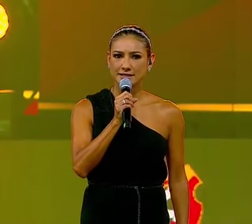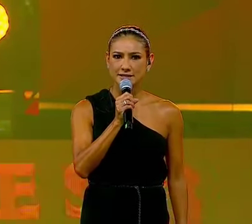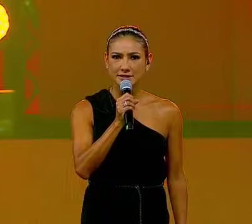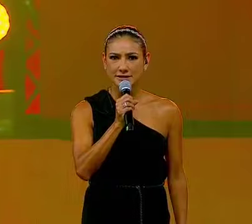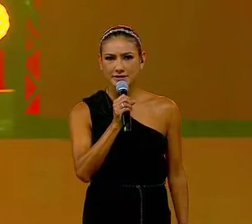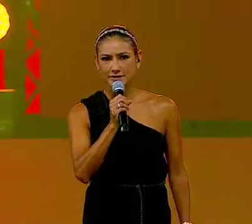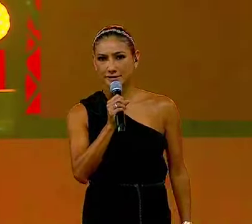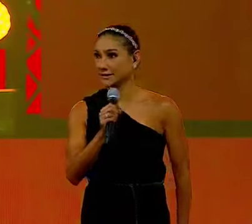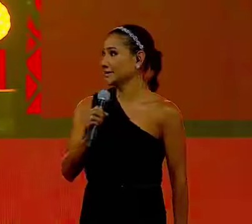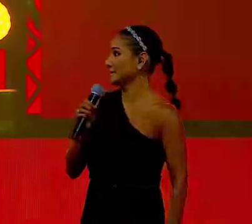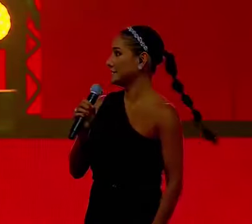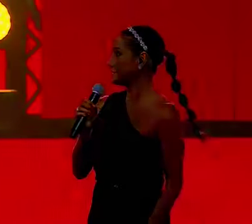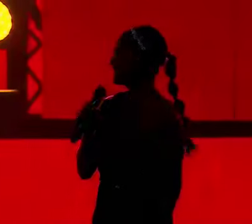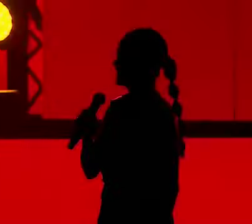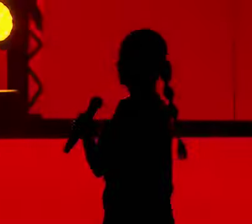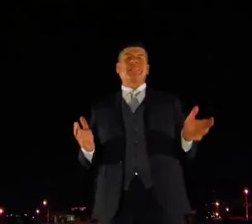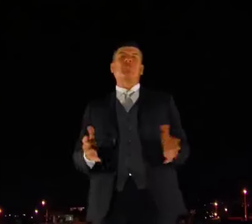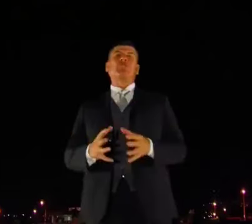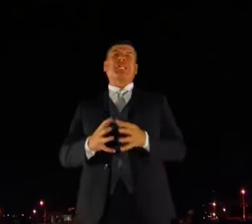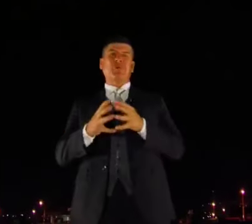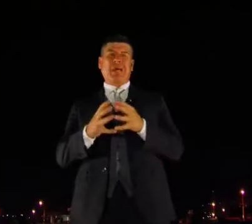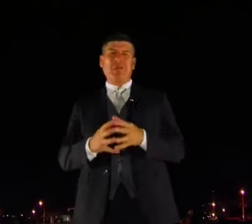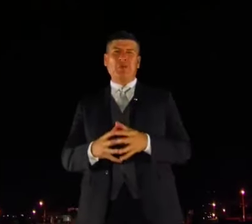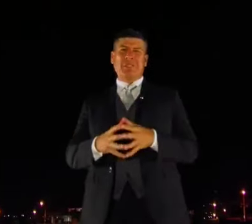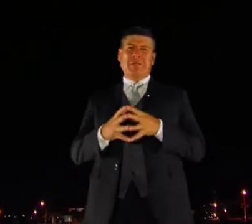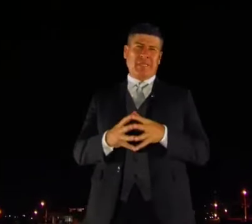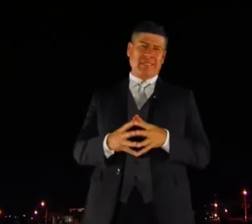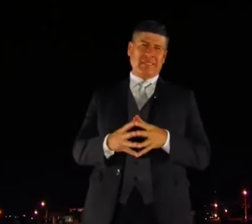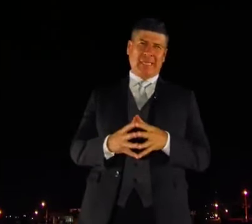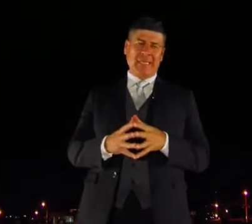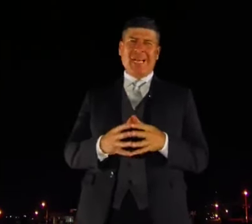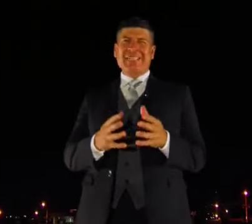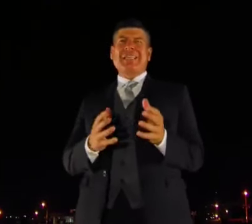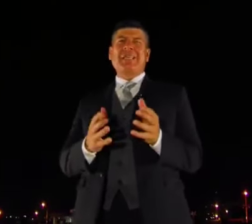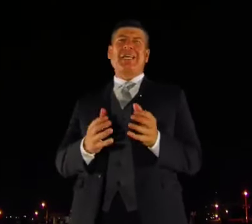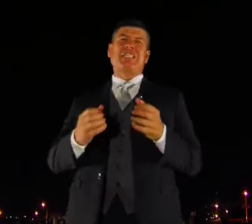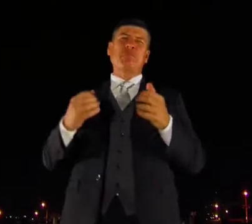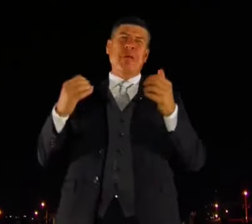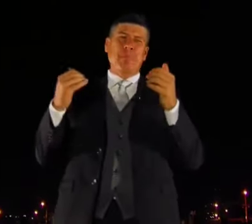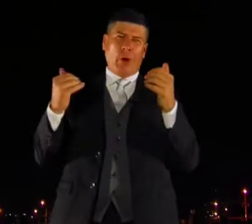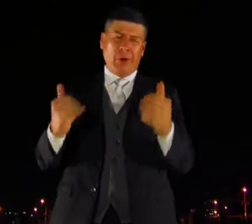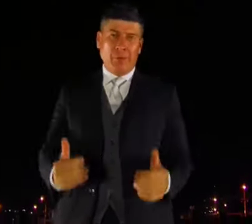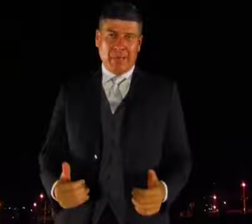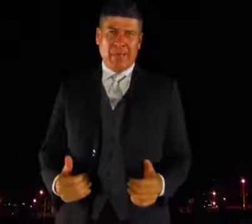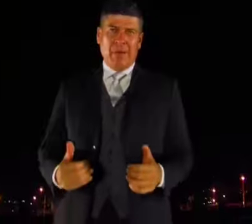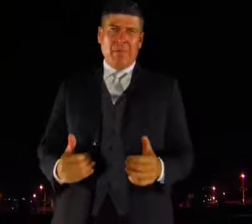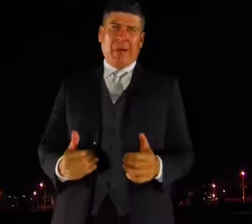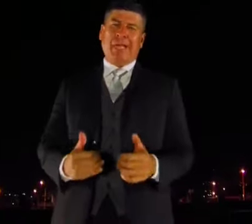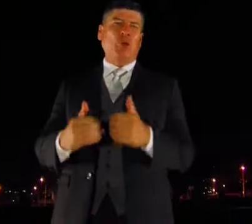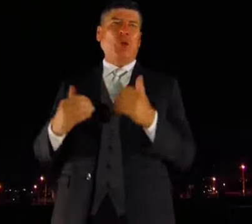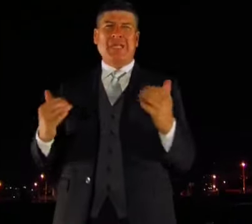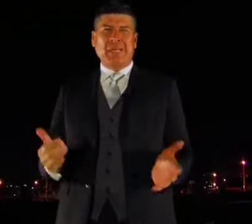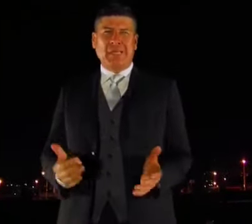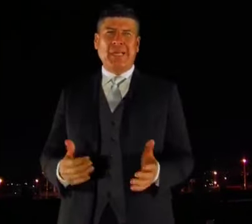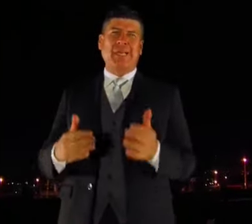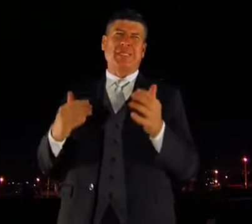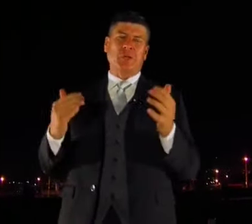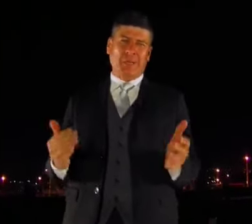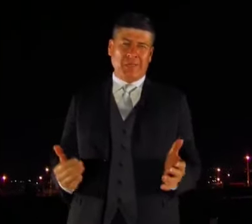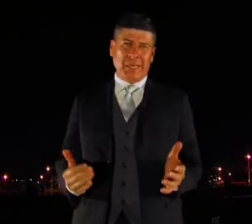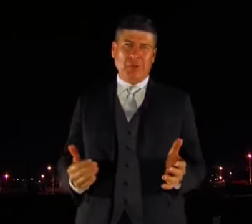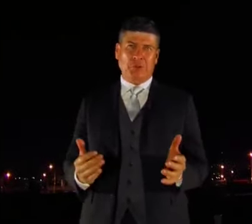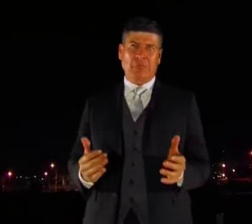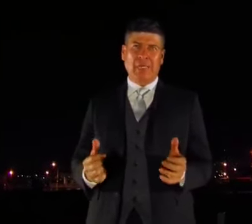¿Dónde estás? Aquí estoy, Nancy, porque seguimos celebrando esta fiesta. Este día es memorable para todas las heredianas